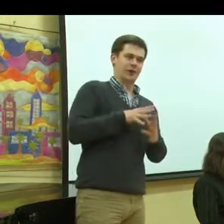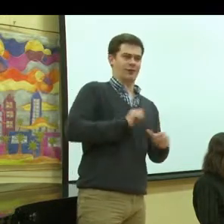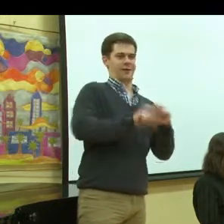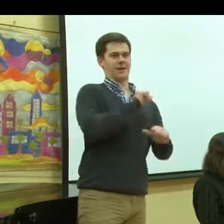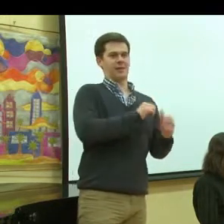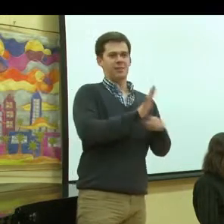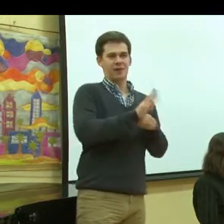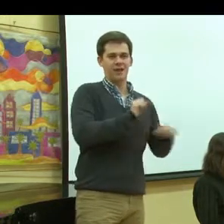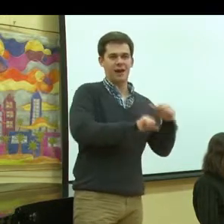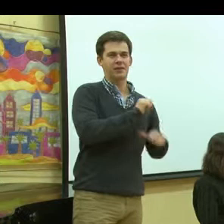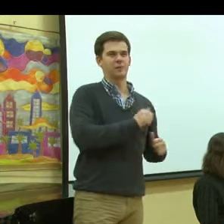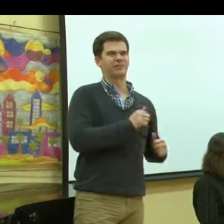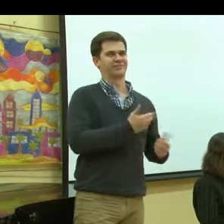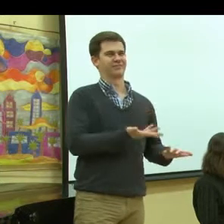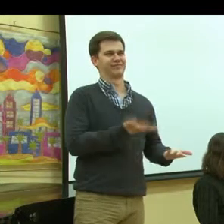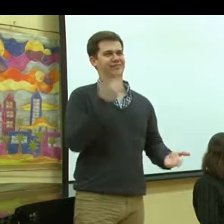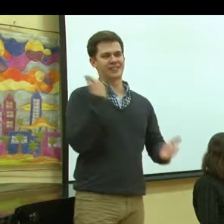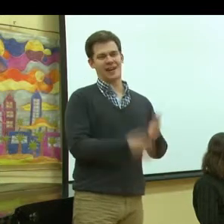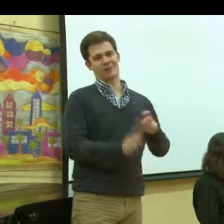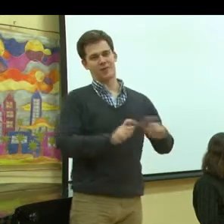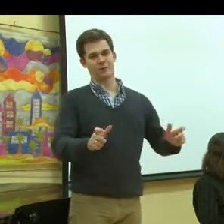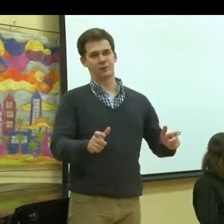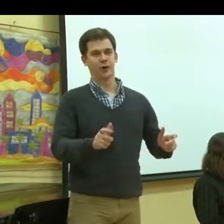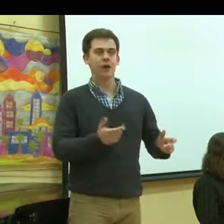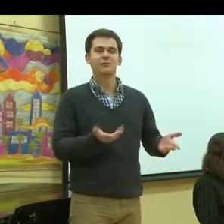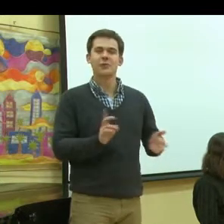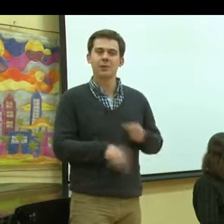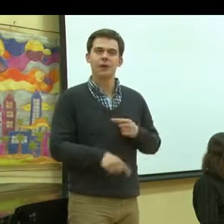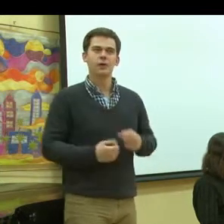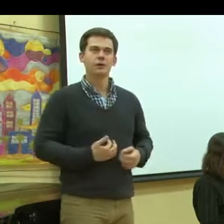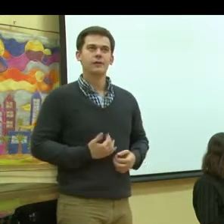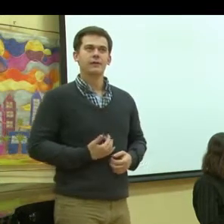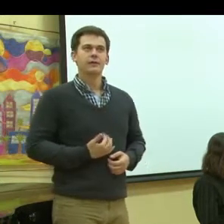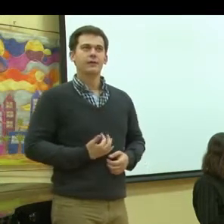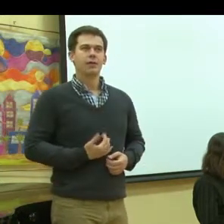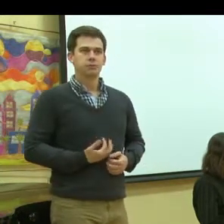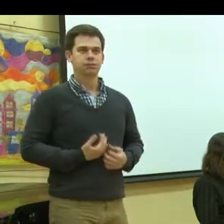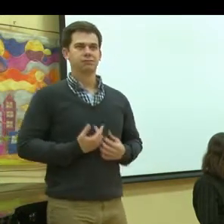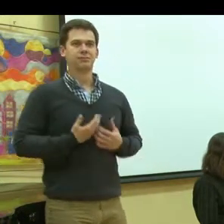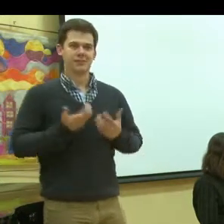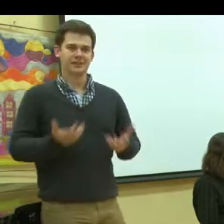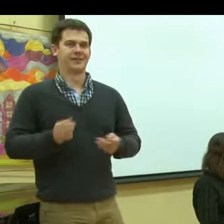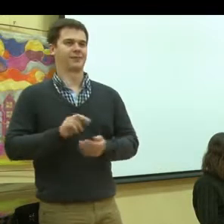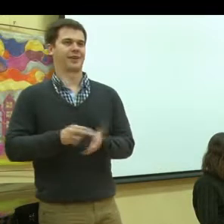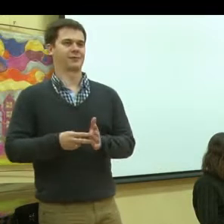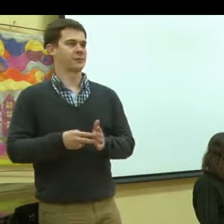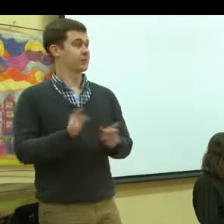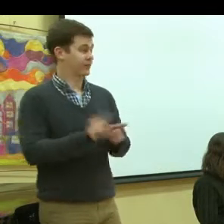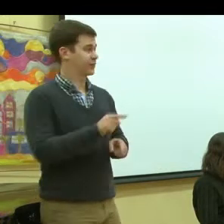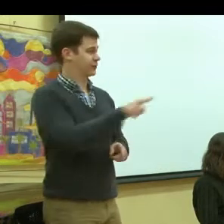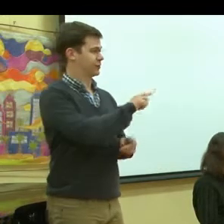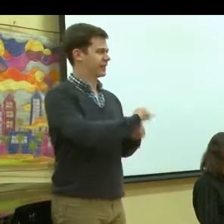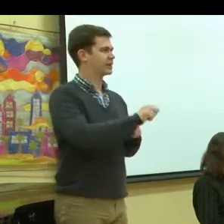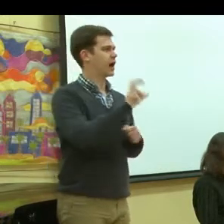i pojawiło się tango. Hoy tenemos un ejemplo que Hania, que ella ha empezado a bailar hace poquito. Dzisiaj właśnie jest tutaj z nami na